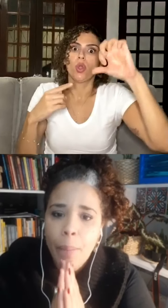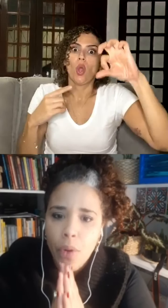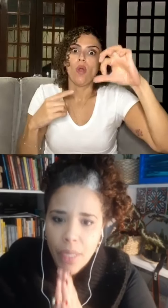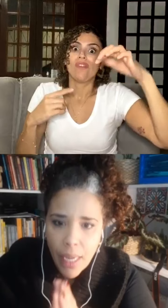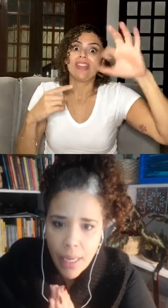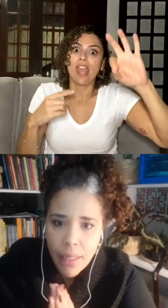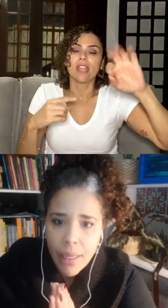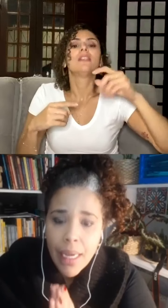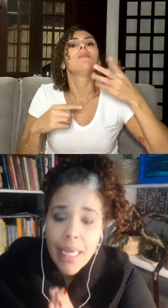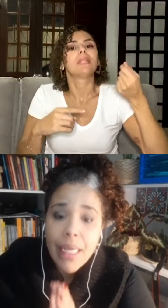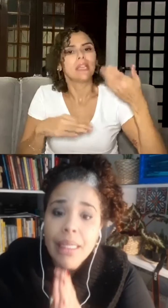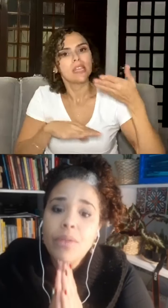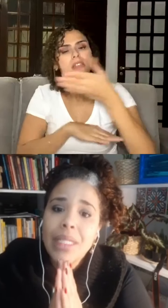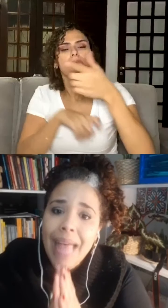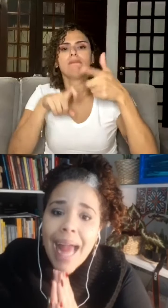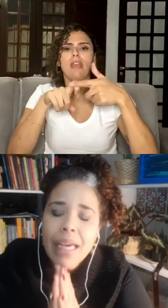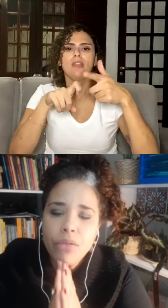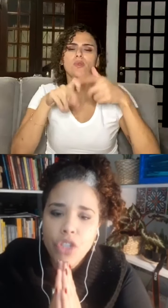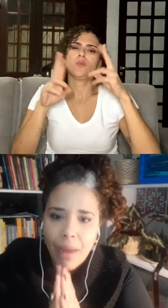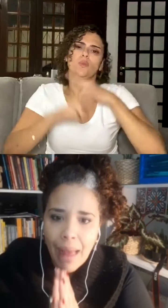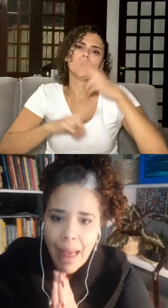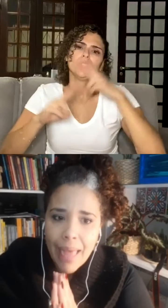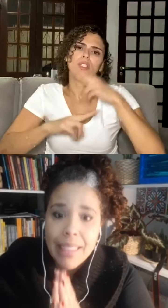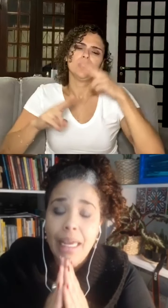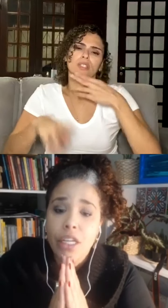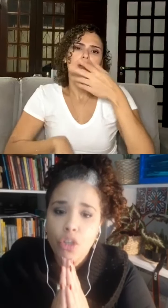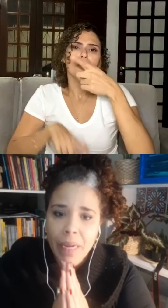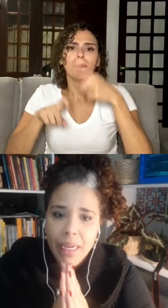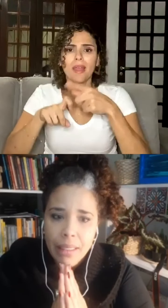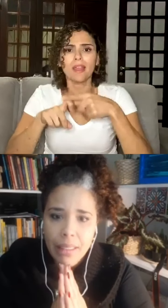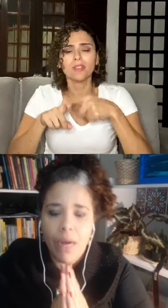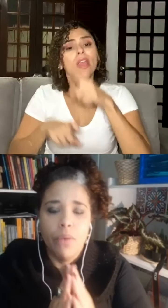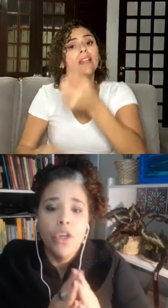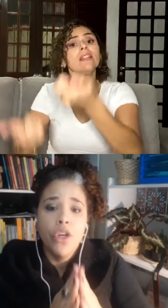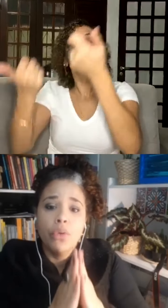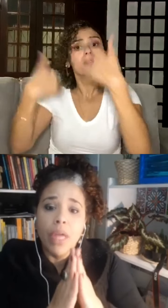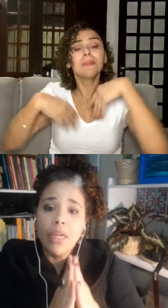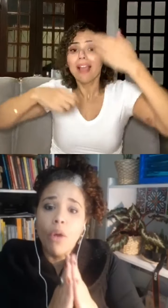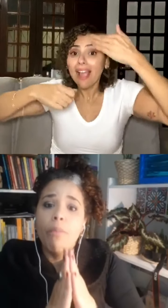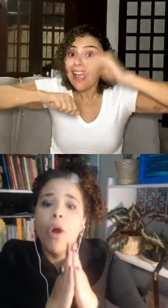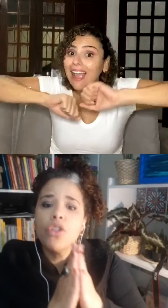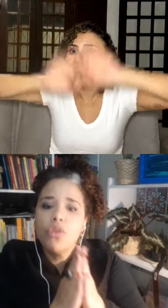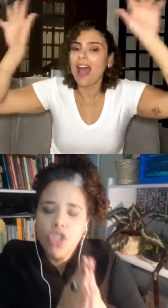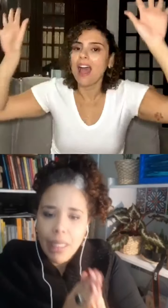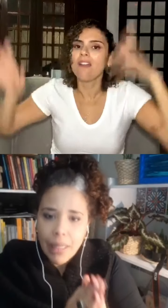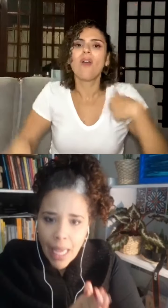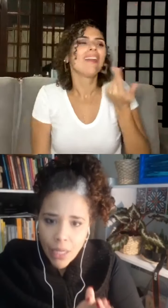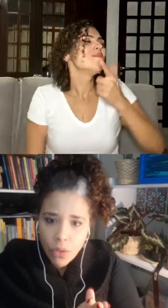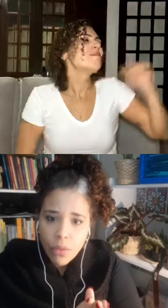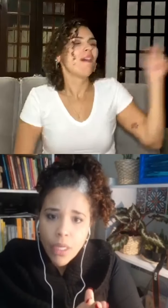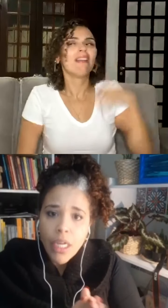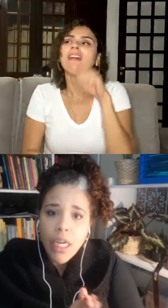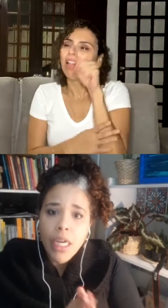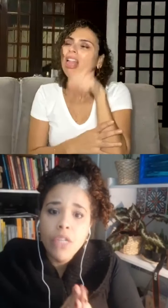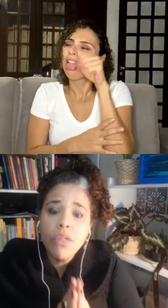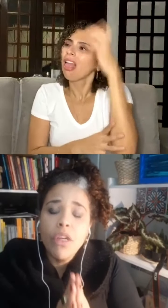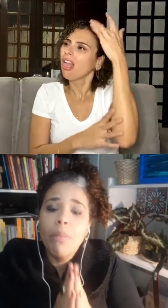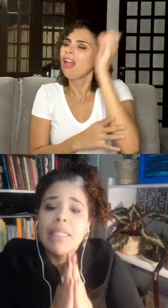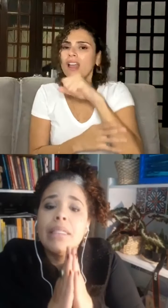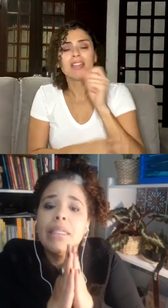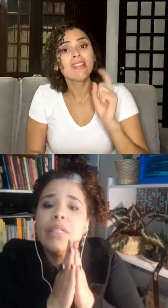por quê. E não saiam de lá sem a explicação do que eu posso estar tendo e do